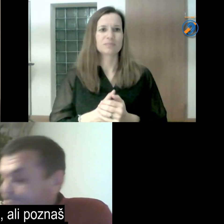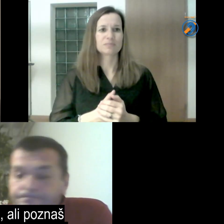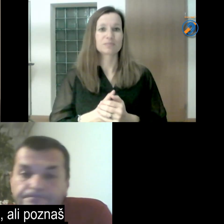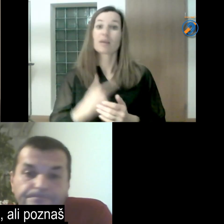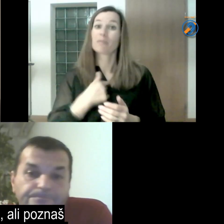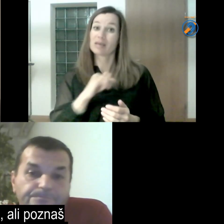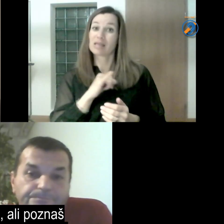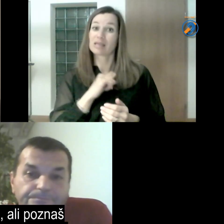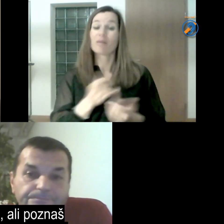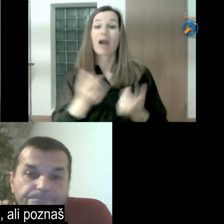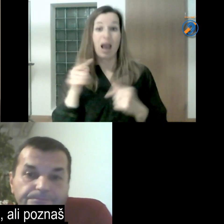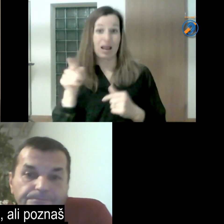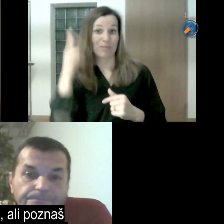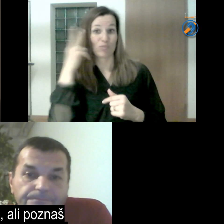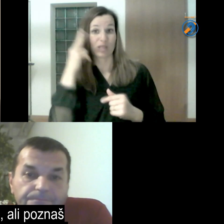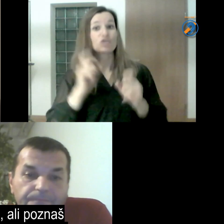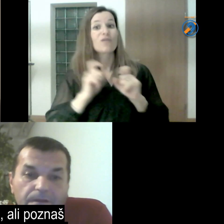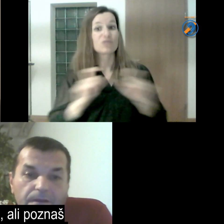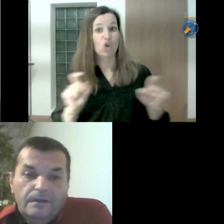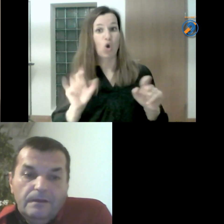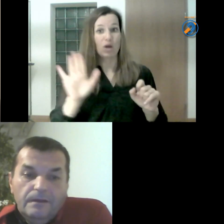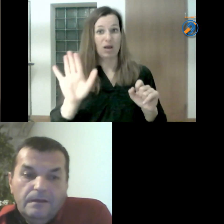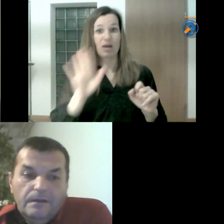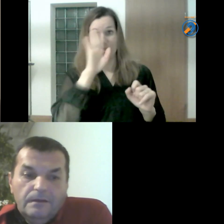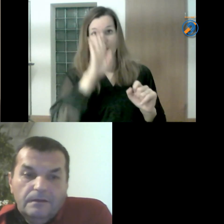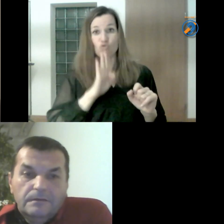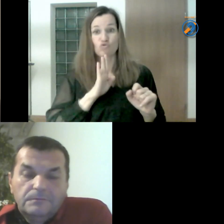Zanima me, ali poznaš vzrok svoje naglušnosti?